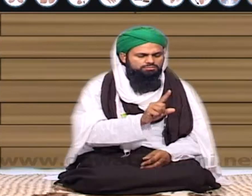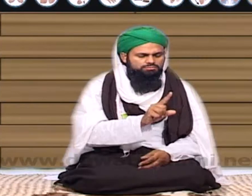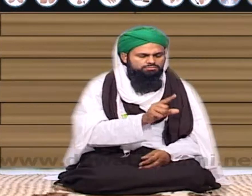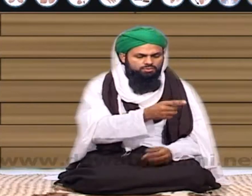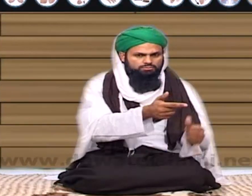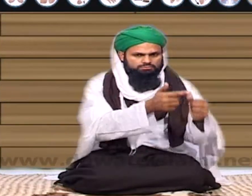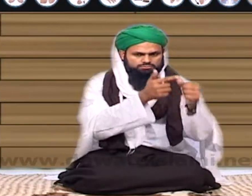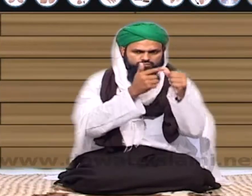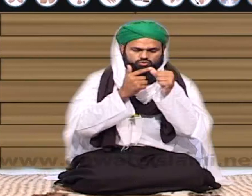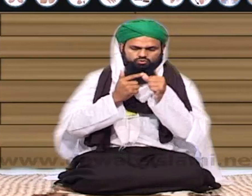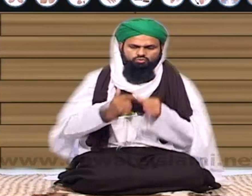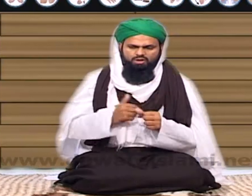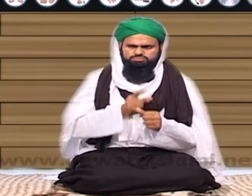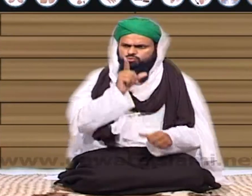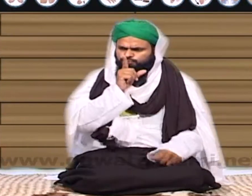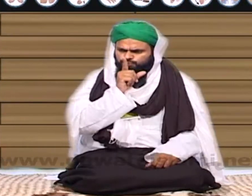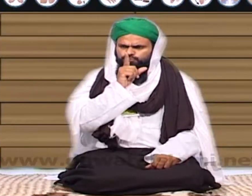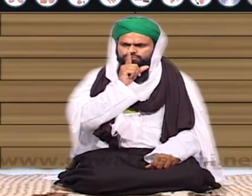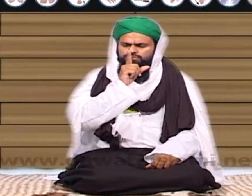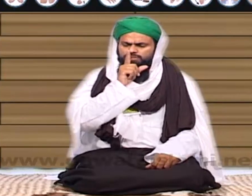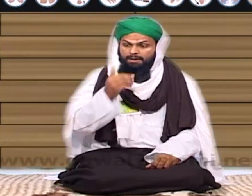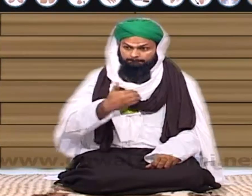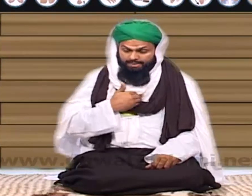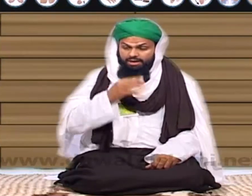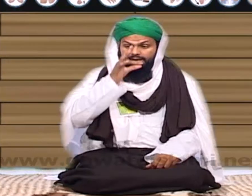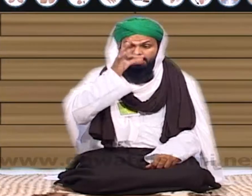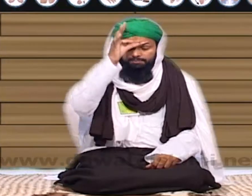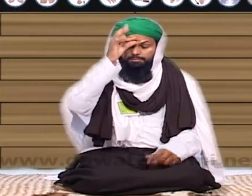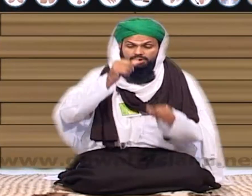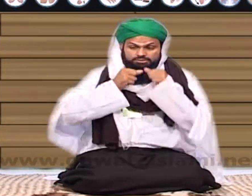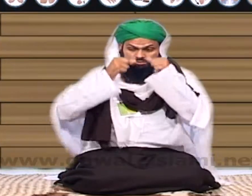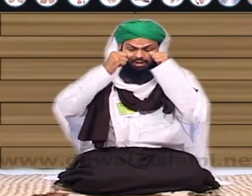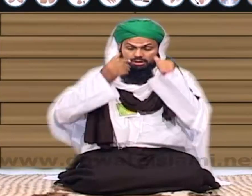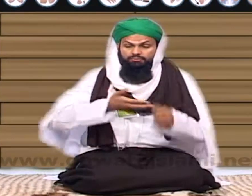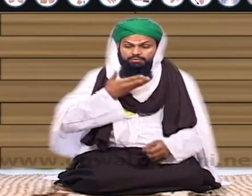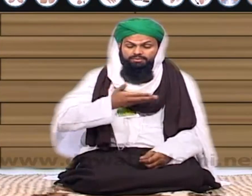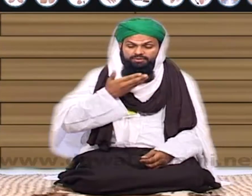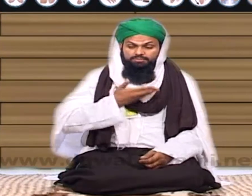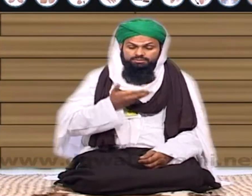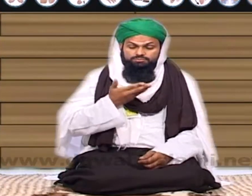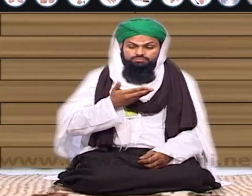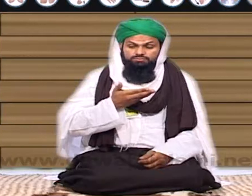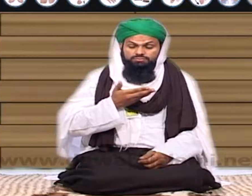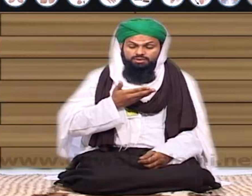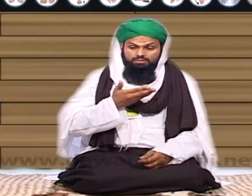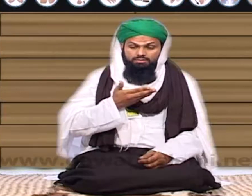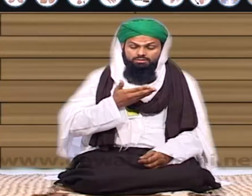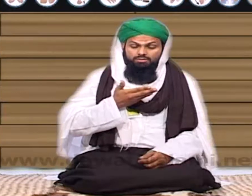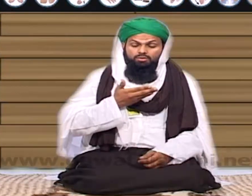تو حضرت ابراہیم بن ادم رحمۃ اللہ نے فرمایا چپ رہو، میں نے سرکار مدینہ صلی اللہ تعالی علیہ وسلم کا یہ فرمان سنا